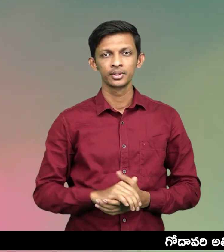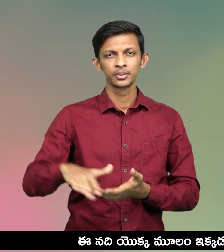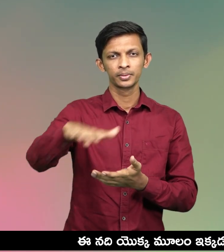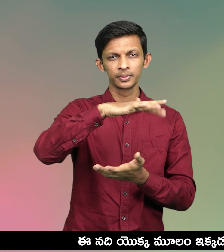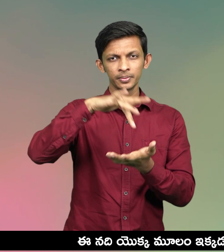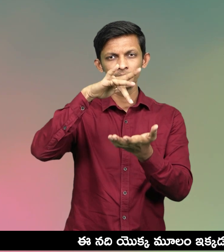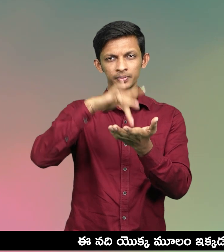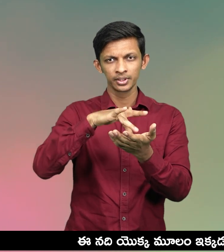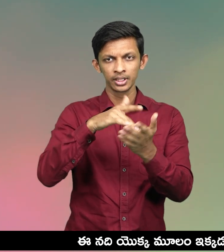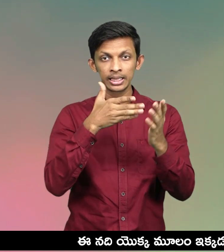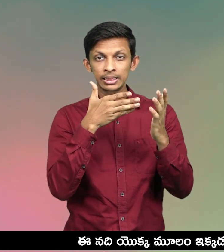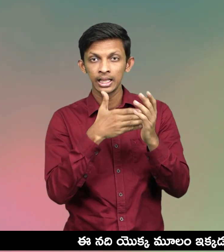ఈ నది యొక్క మూలం ఇక్కడ ఉంది.